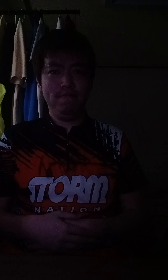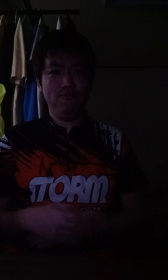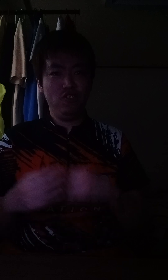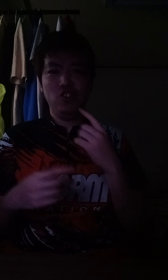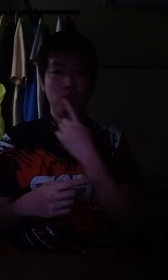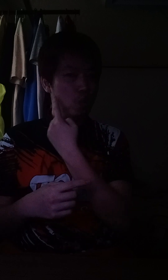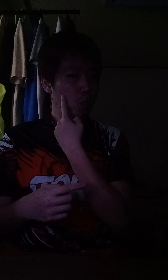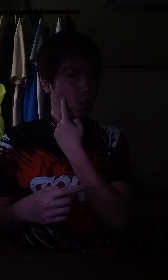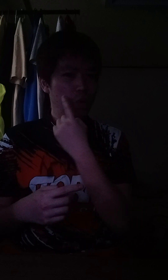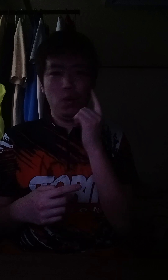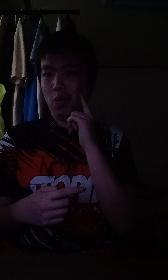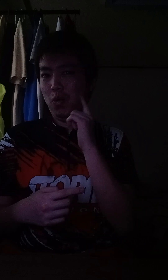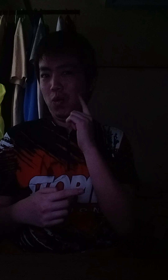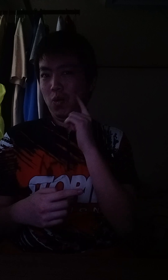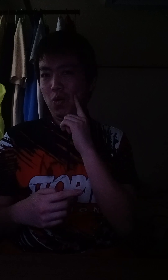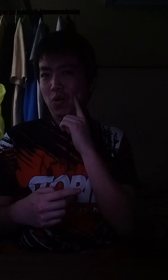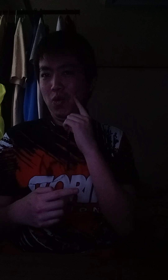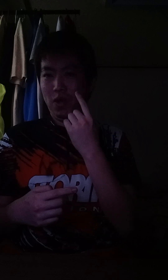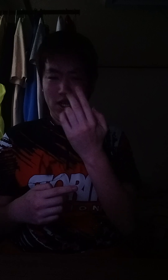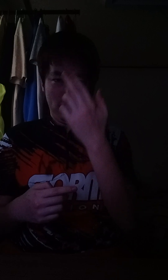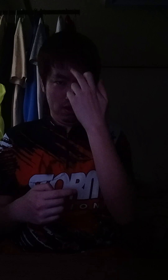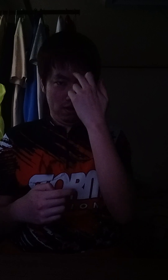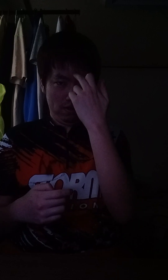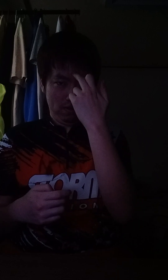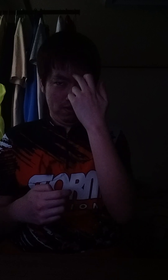끄고 이쪽 볼 끄고 또 이마